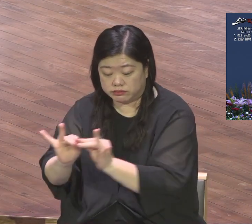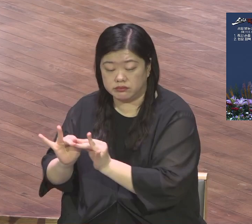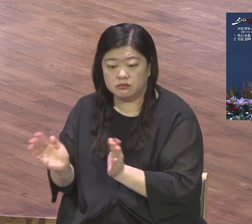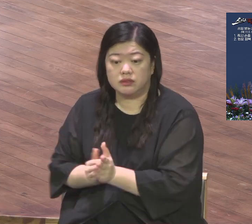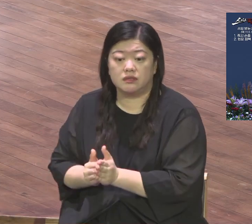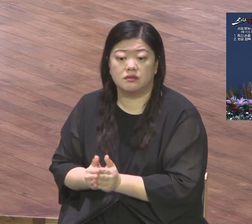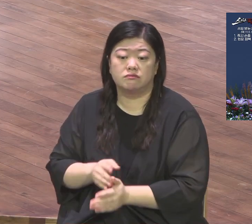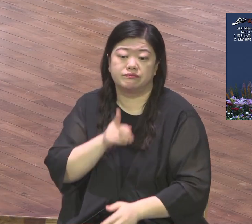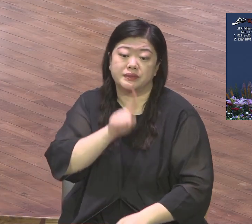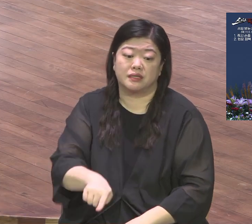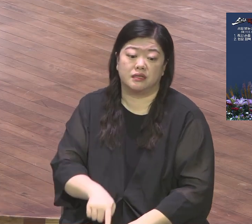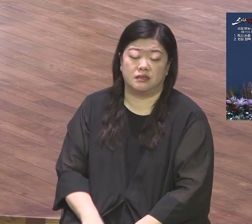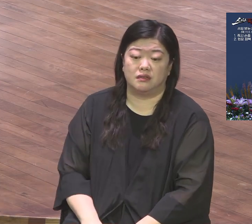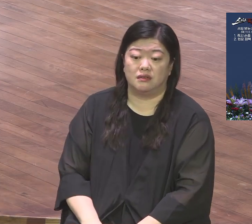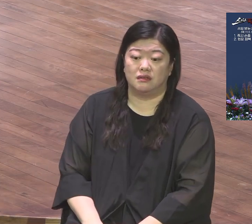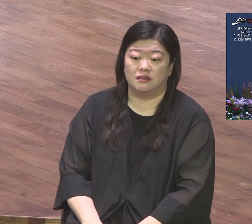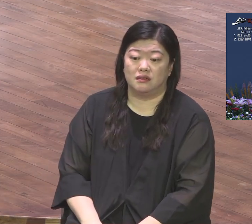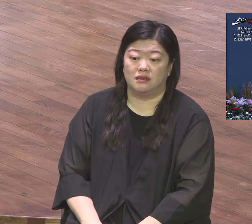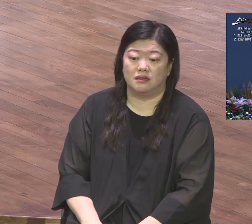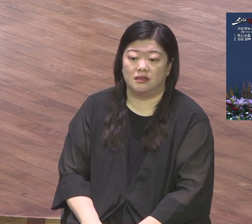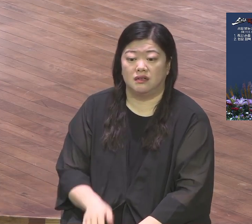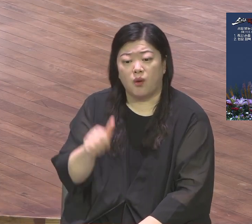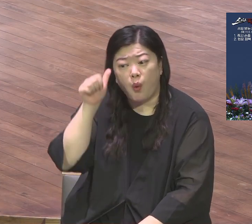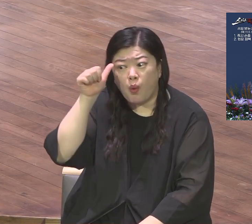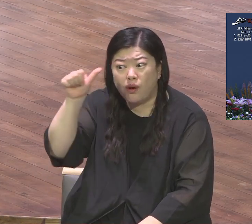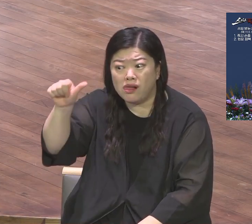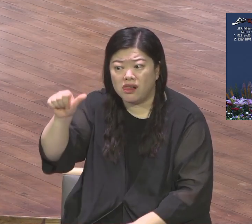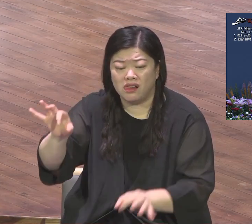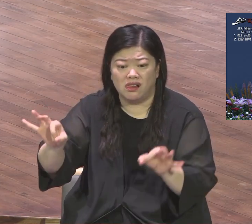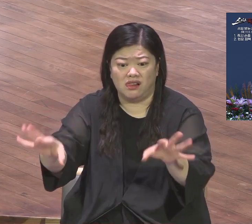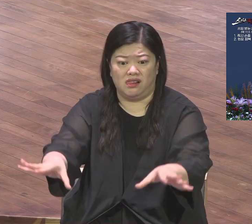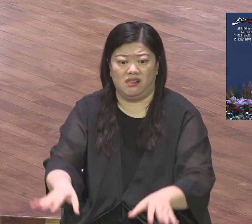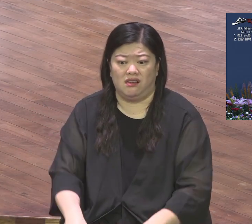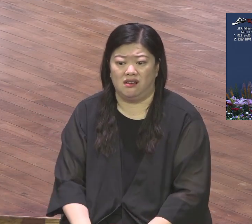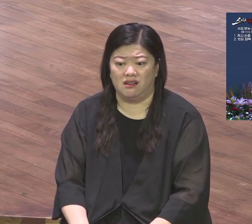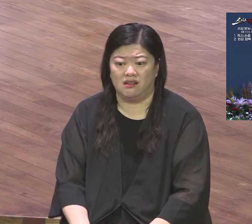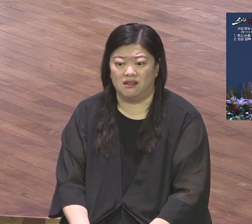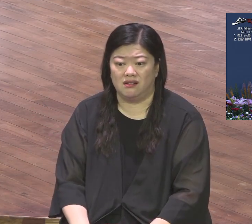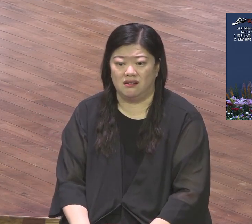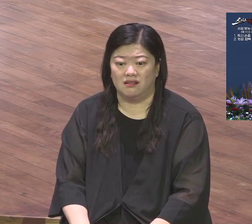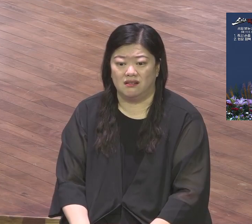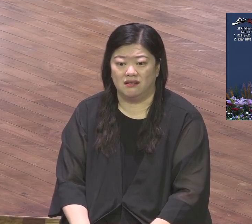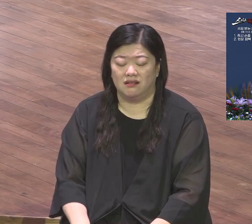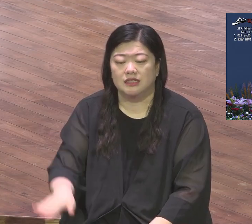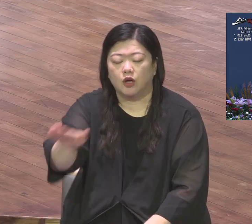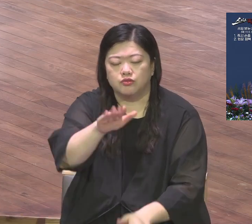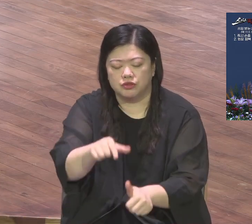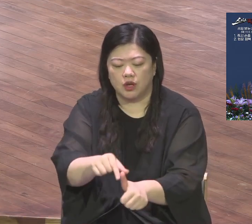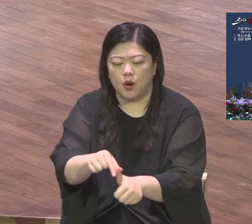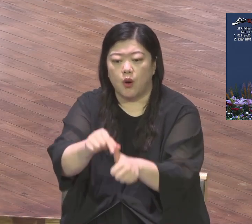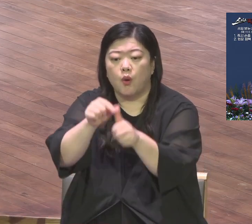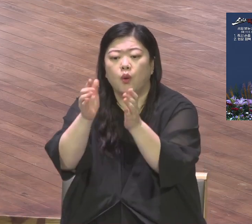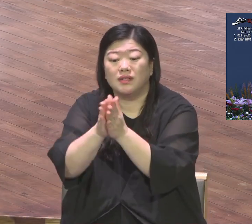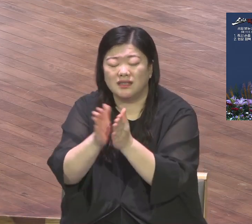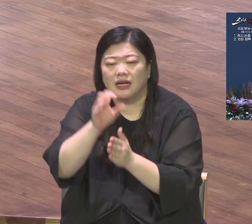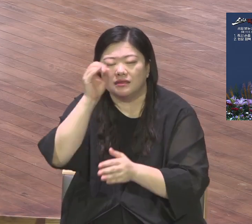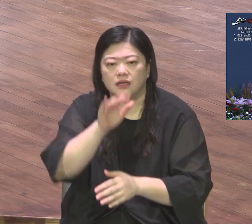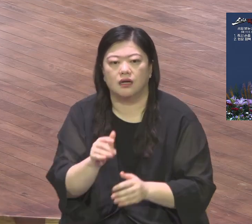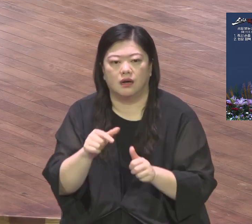우리는 이런 이스라엘 백성들과 같은 막연한 호산나가 아니라 영적 호산나를 외쳐야